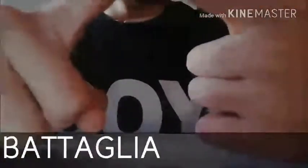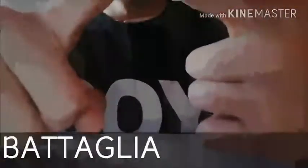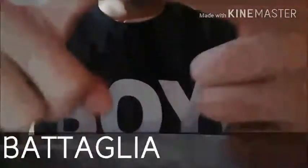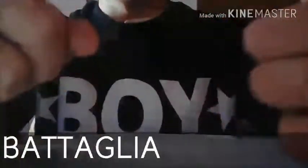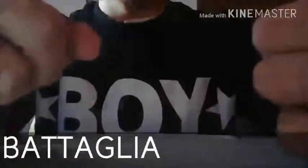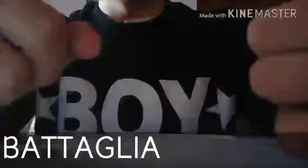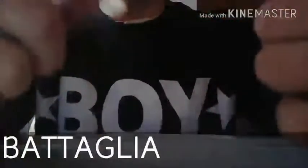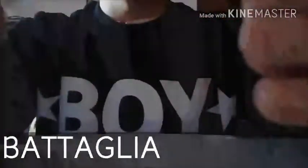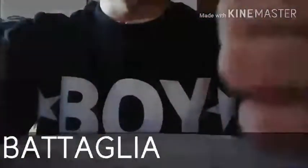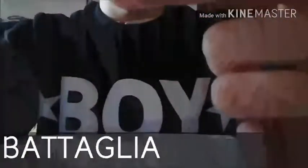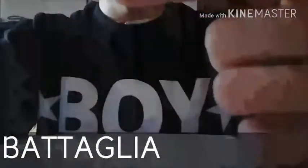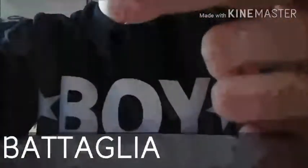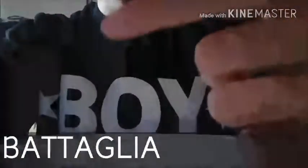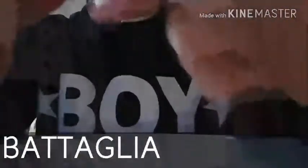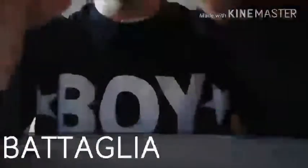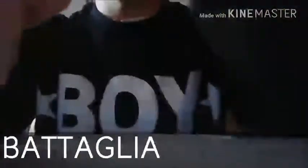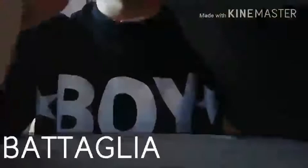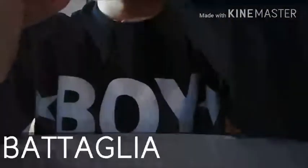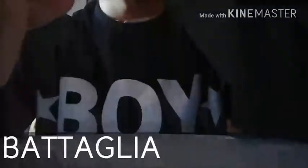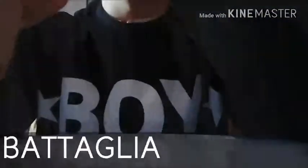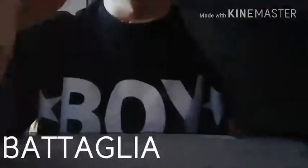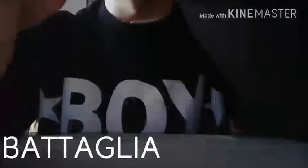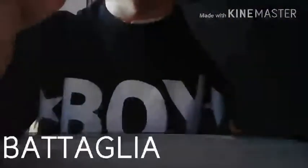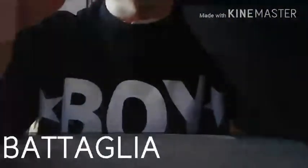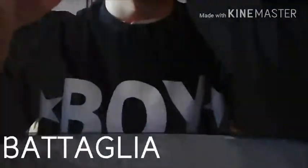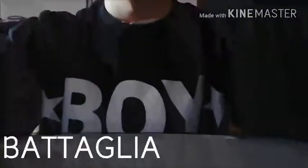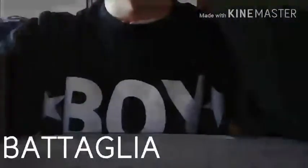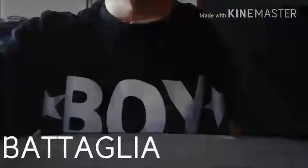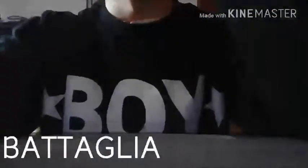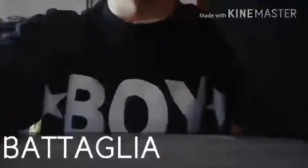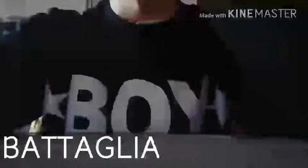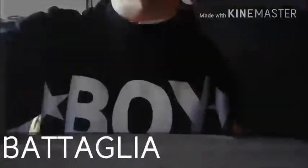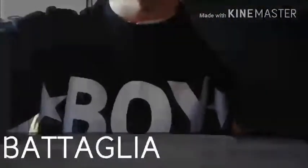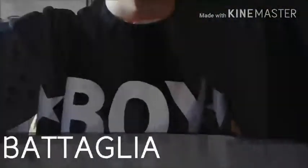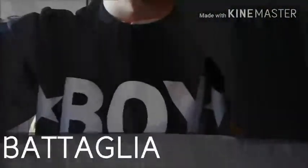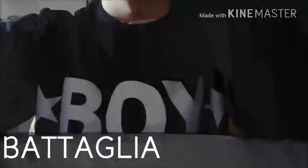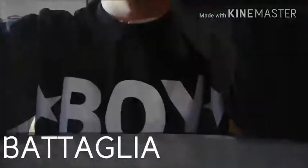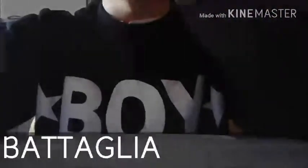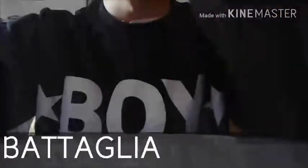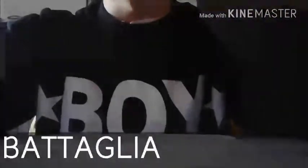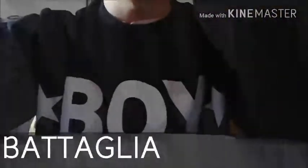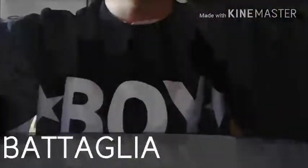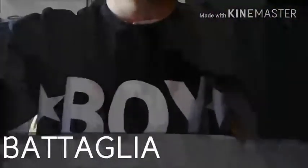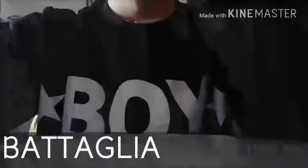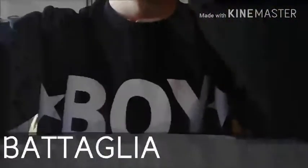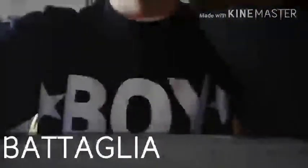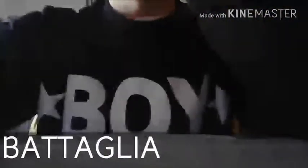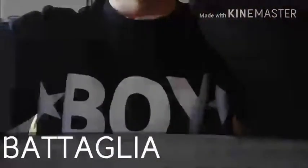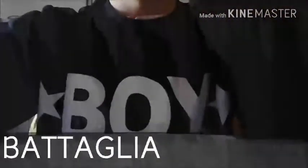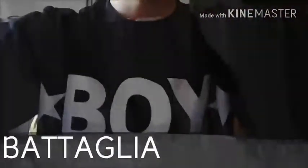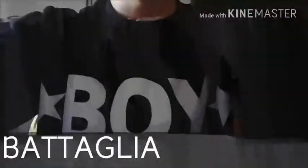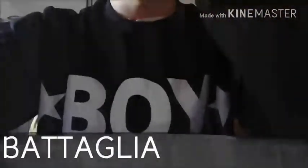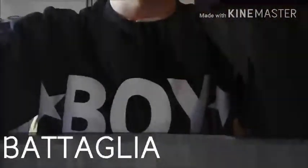nella russia del 1943 se vado giusto in cui si vede la